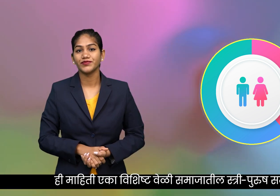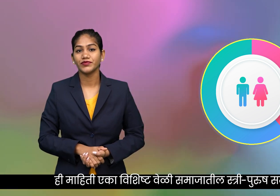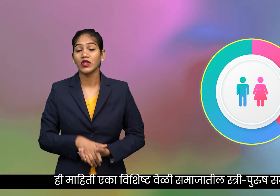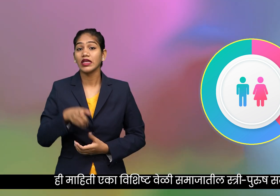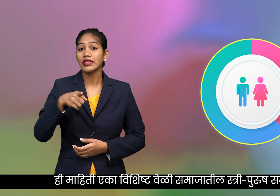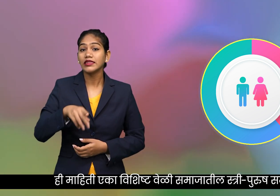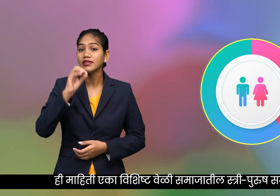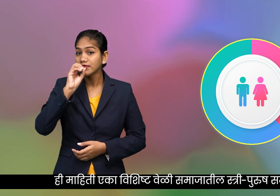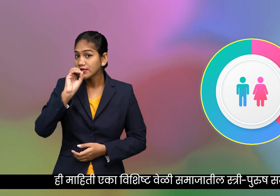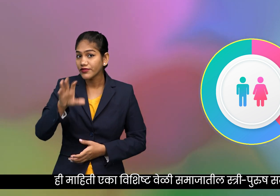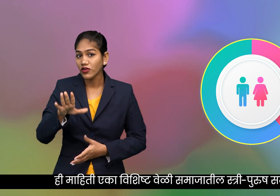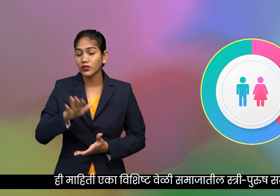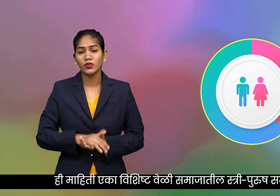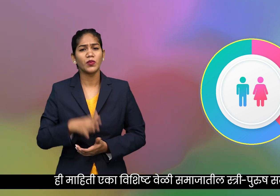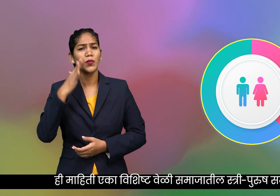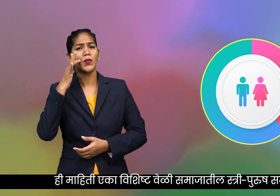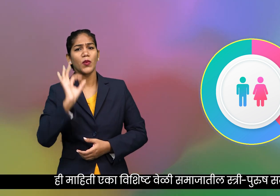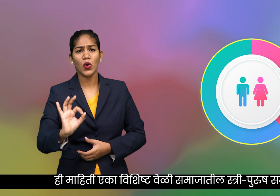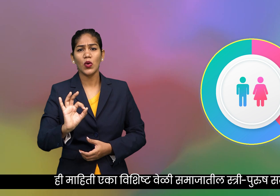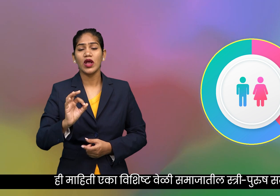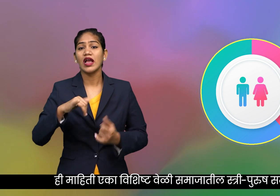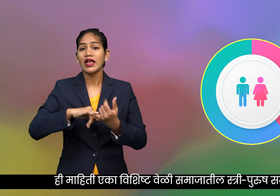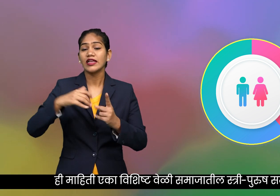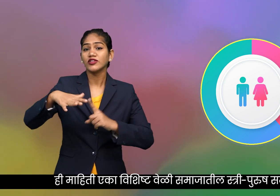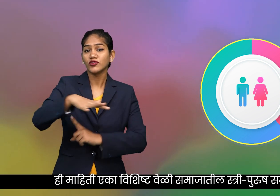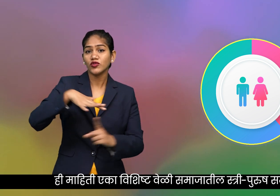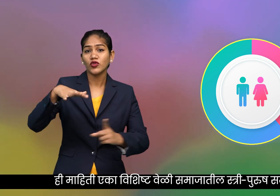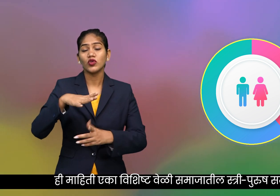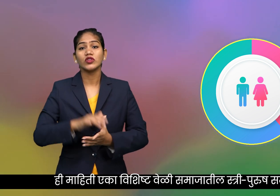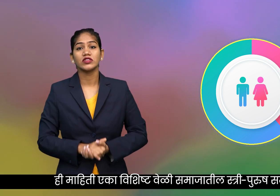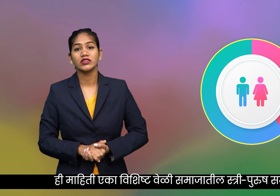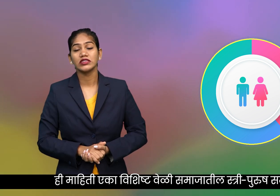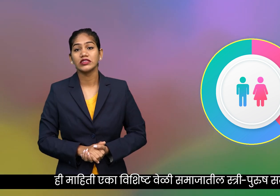ही माहिती एका विशिष्ट वेळी समाजातील स्त्री पुरुष समानतेचं प्रमाण मोजण्यासाठी